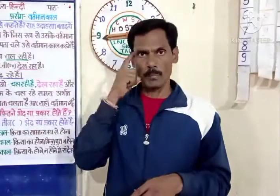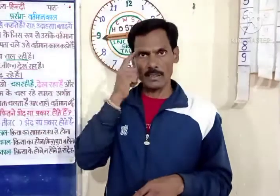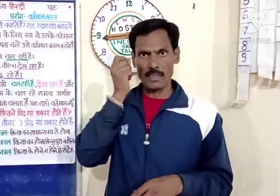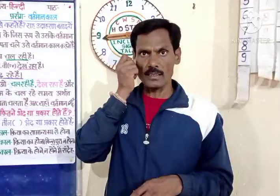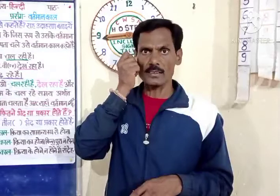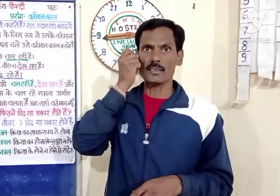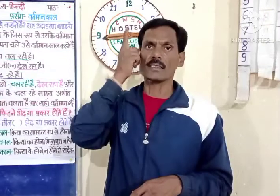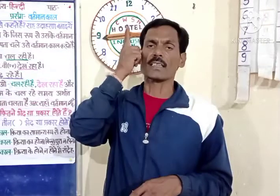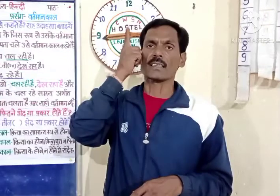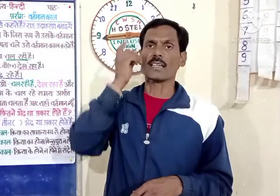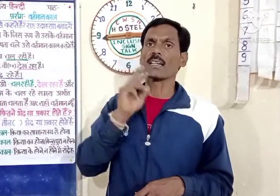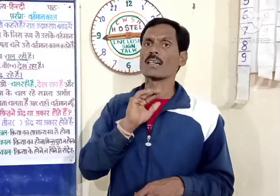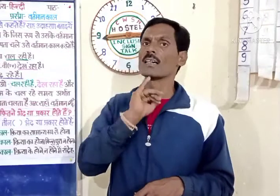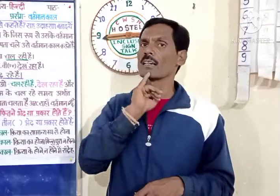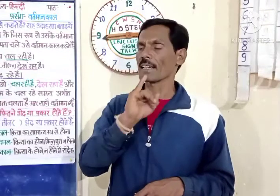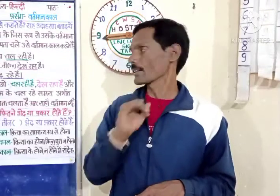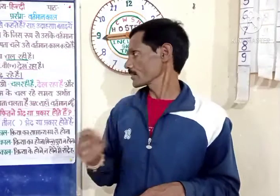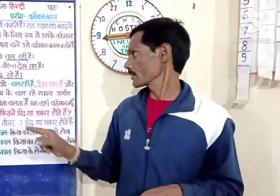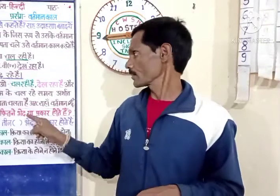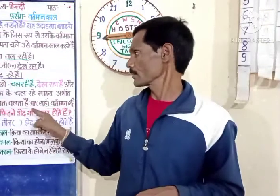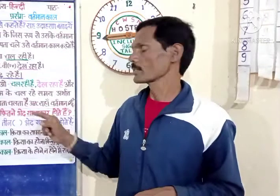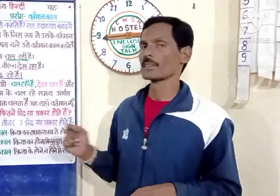पता चलता है।